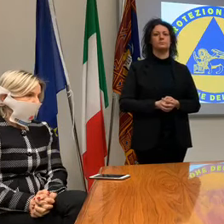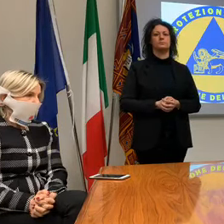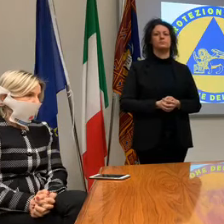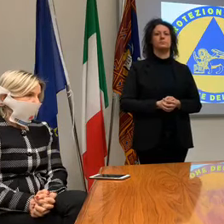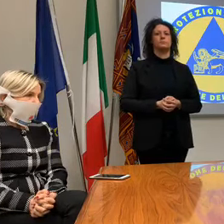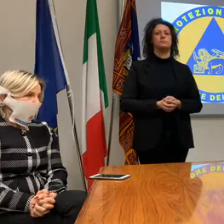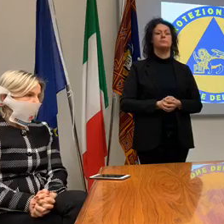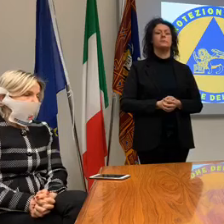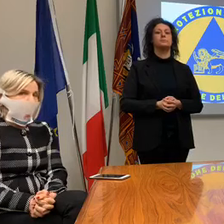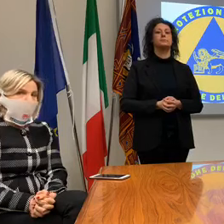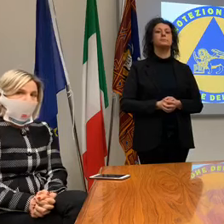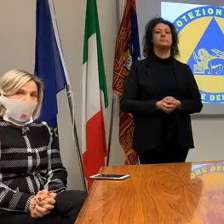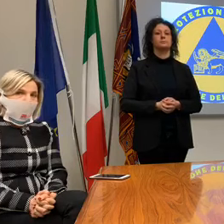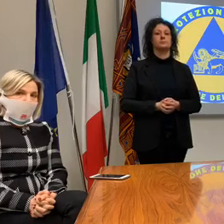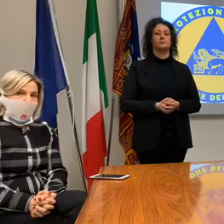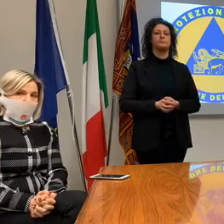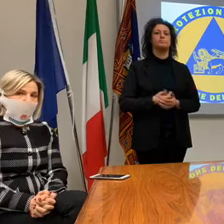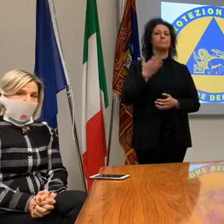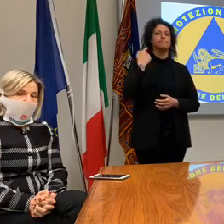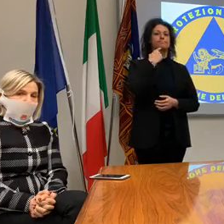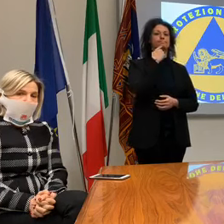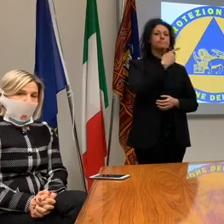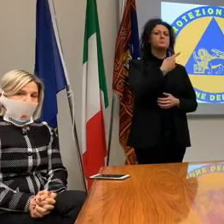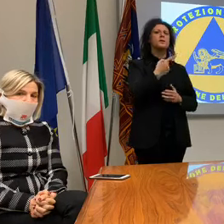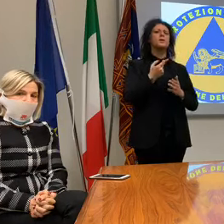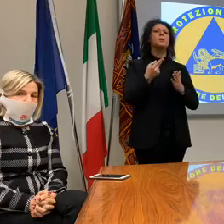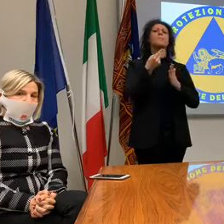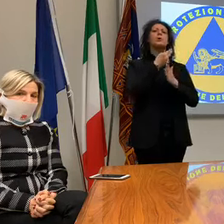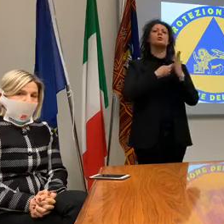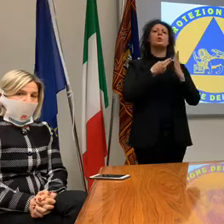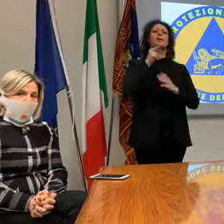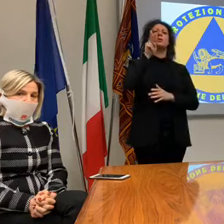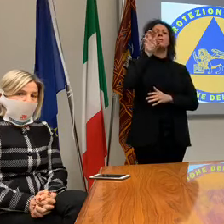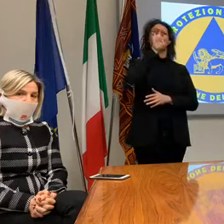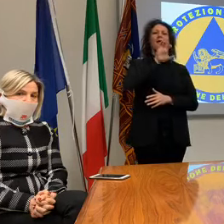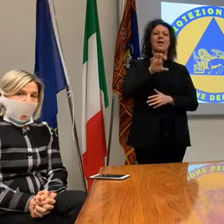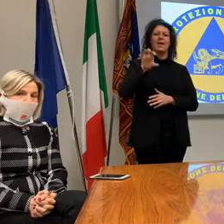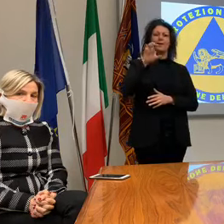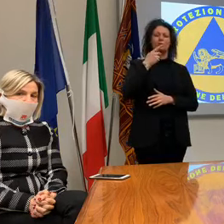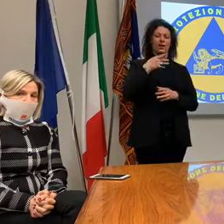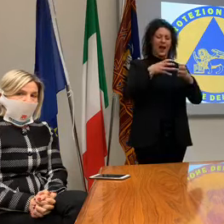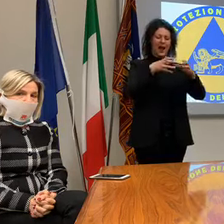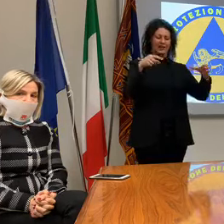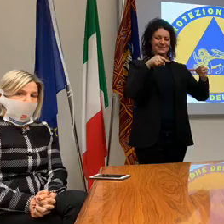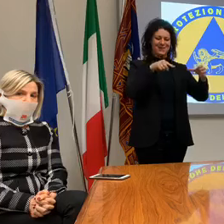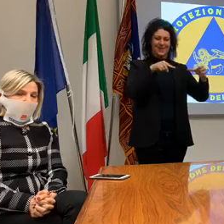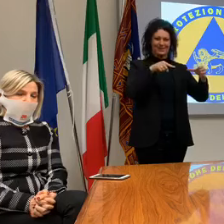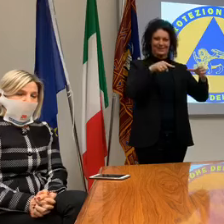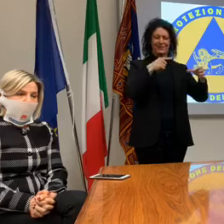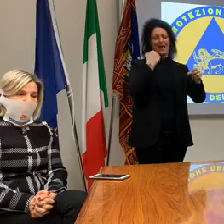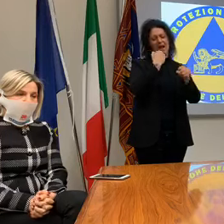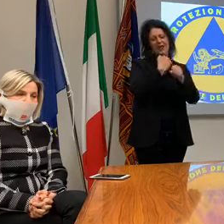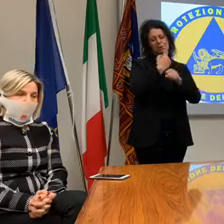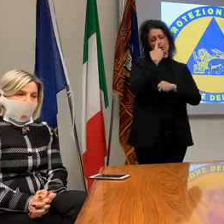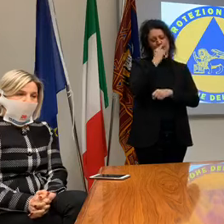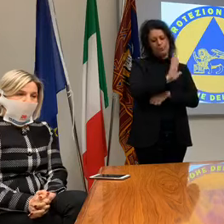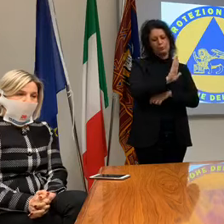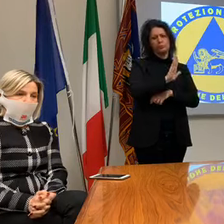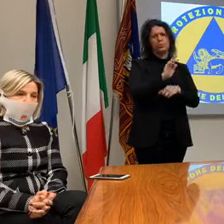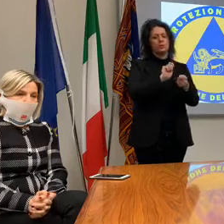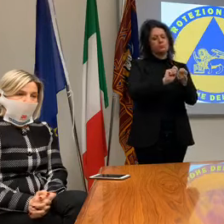Lei aveva anticipato un progetto veneto di riconversione delle aziende per produrre materiali sanitari, mascherine e quant'altro. Non ho presentato un progetto